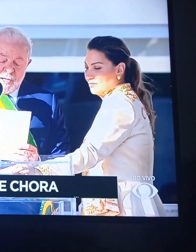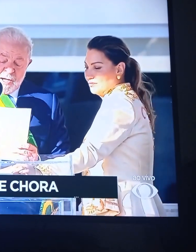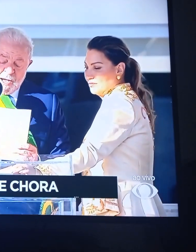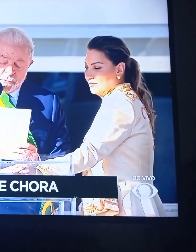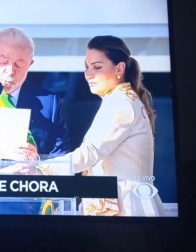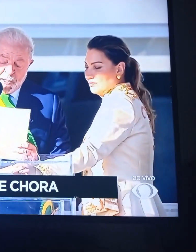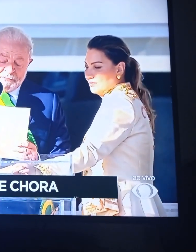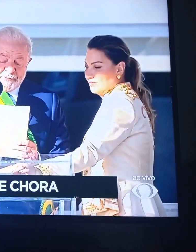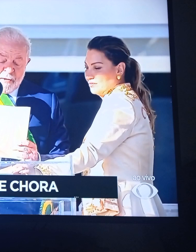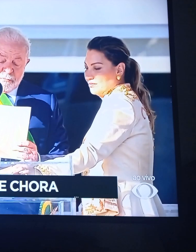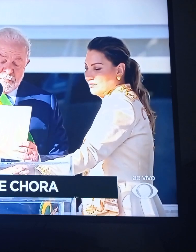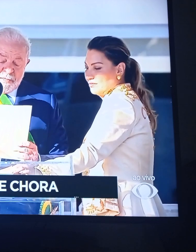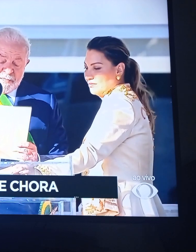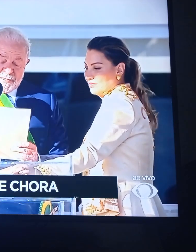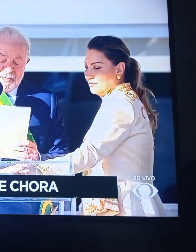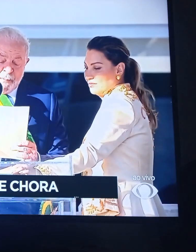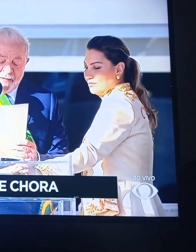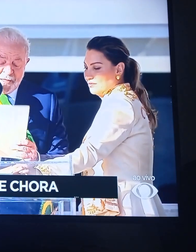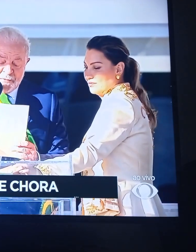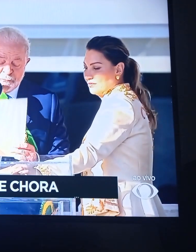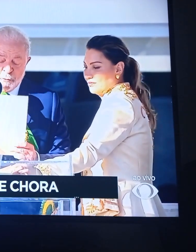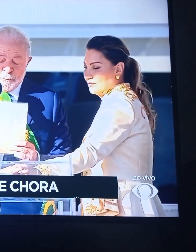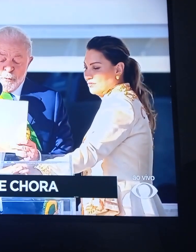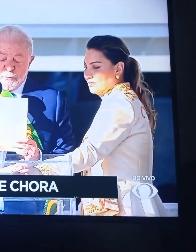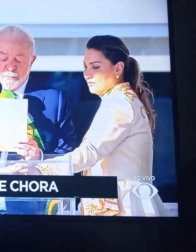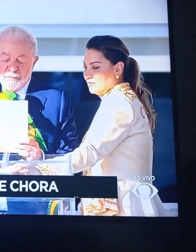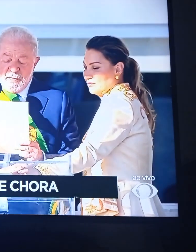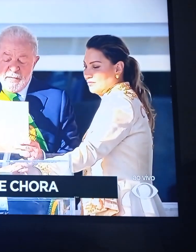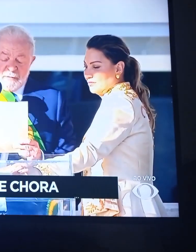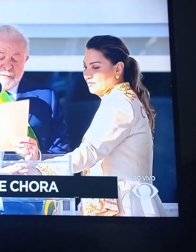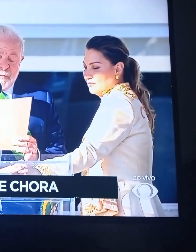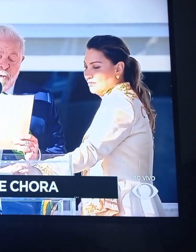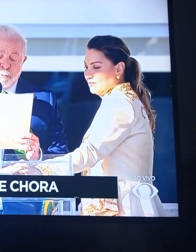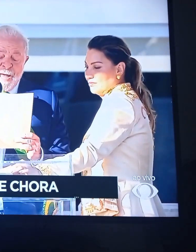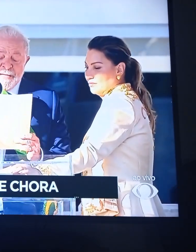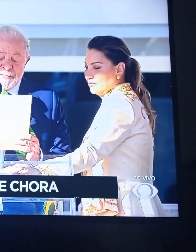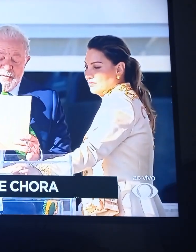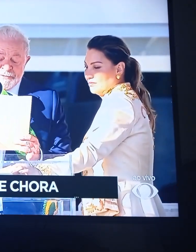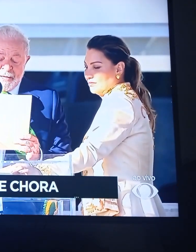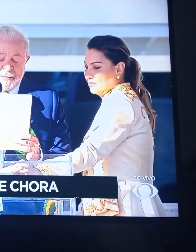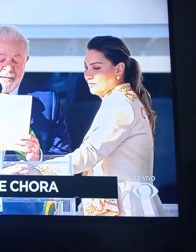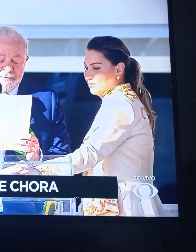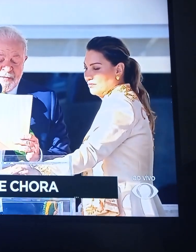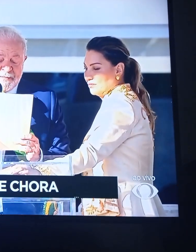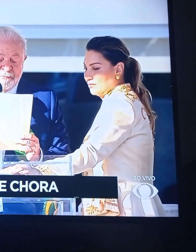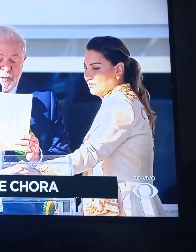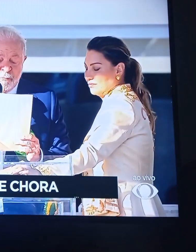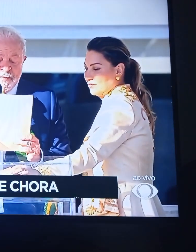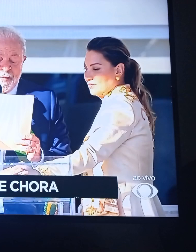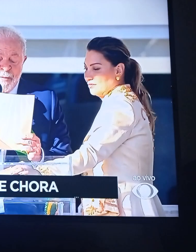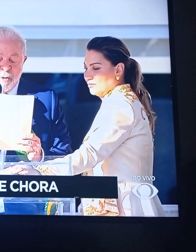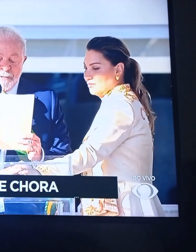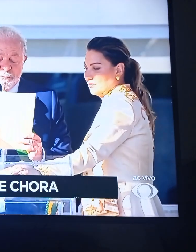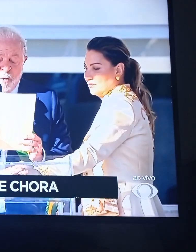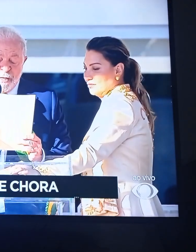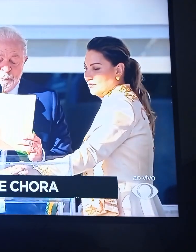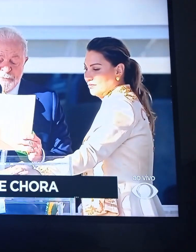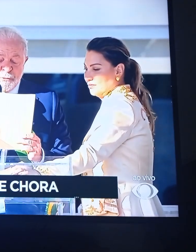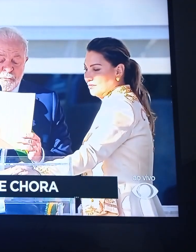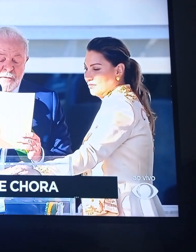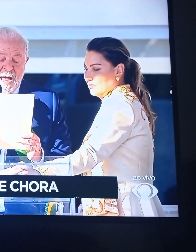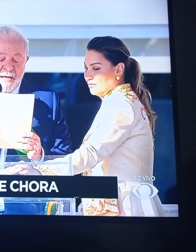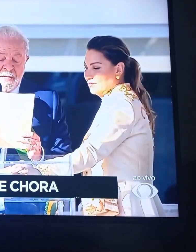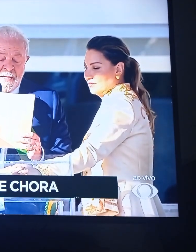saúde, à educação e demais serviços públicos, desigualdade entre a criança que frequenta a melhor